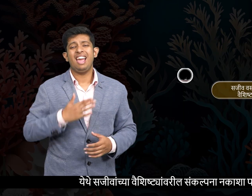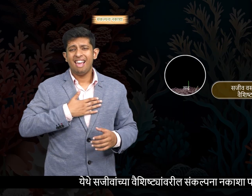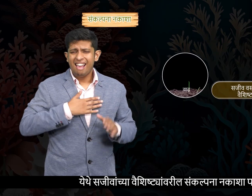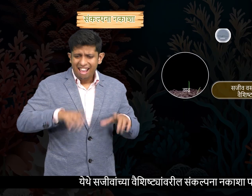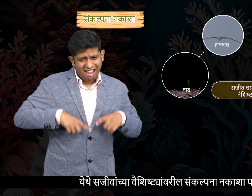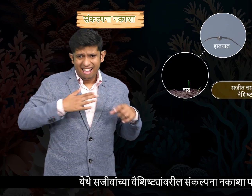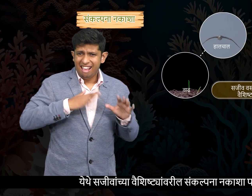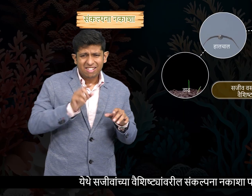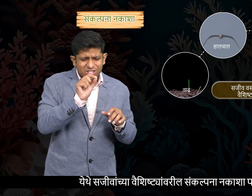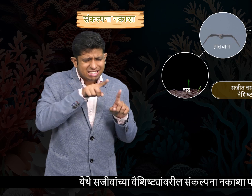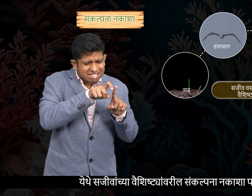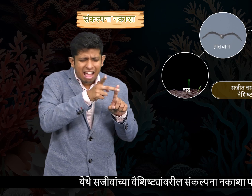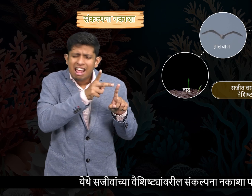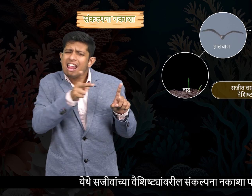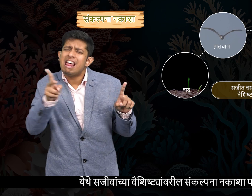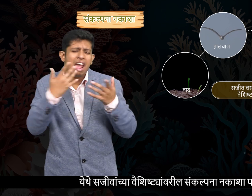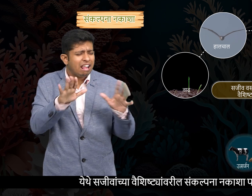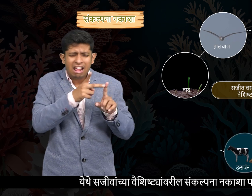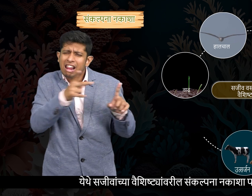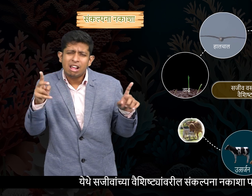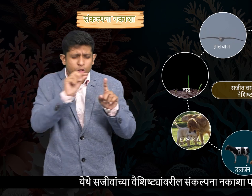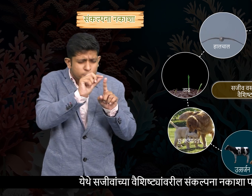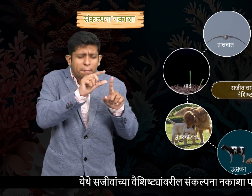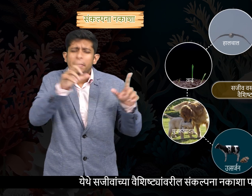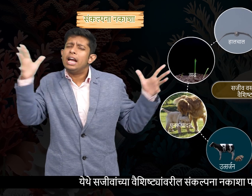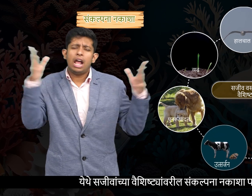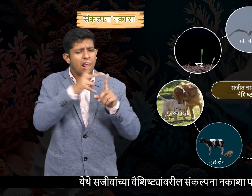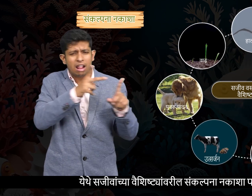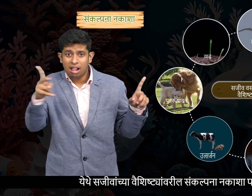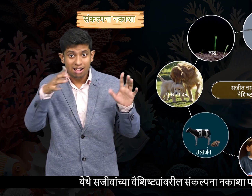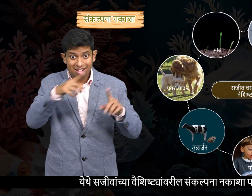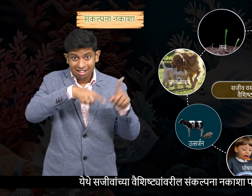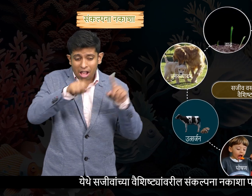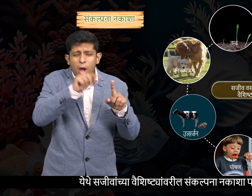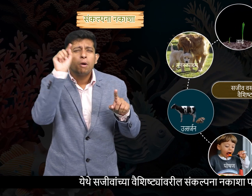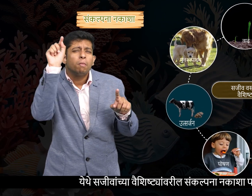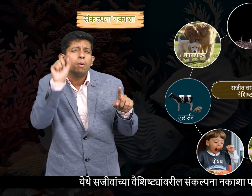येथे सजीवांच्या वैशिष्ट्यांवरील संकल्पना नकाशा पाहूया.